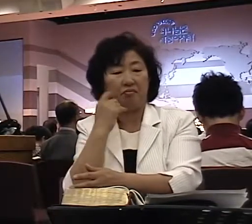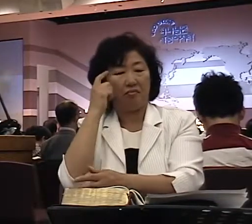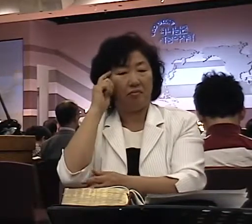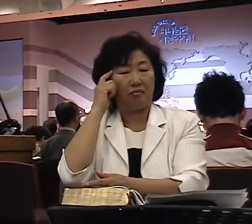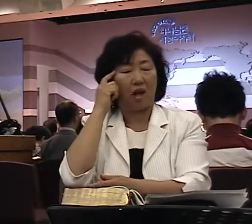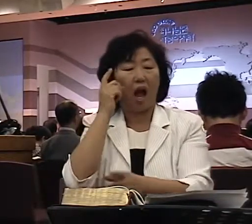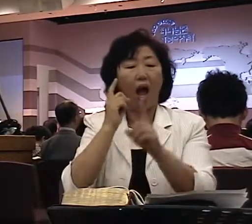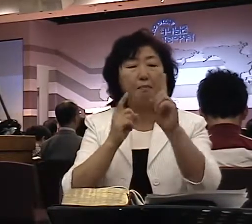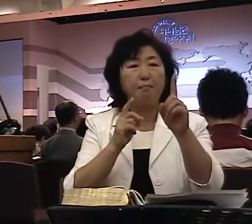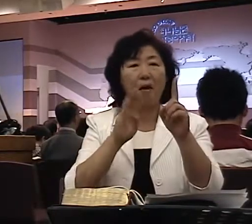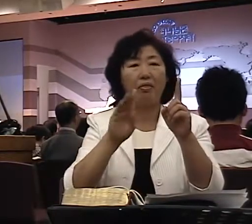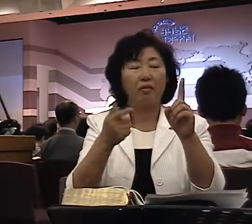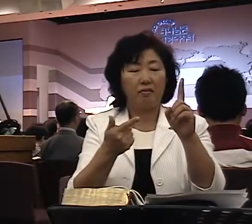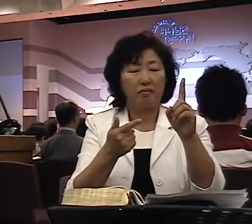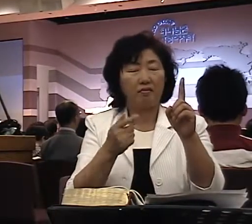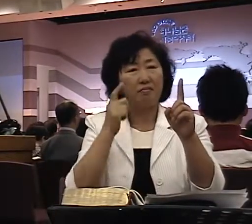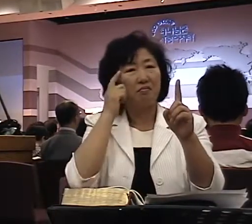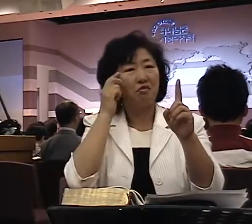한 번쯤이야